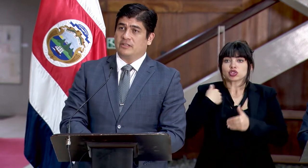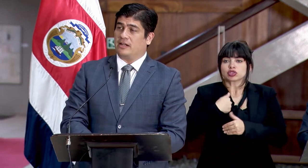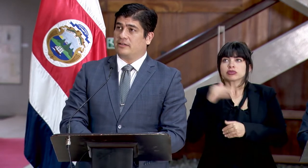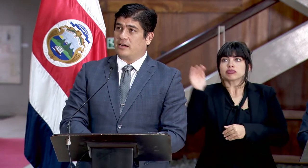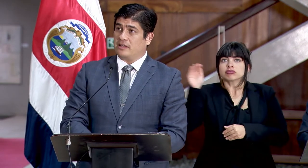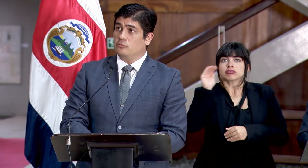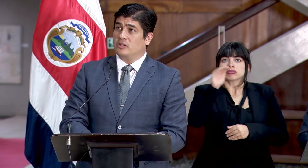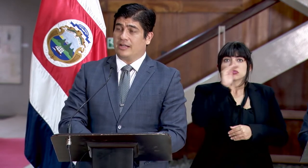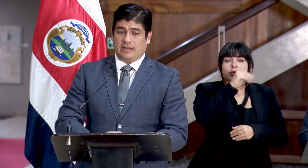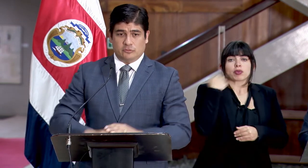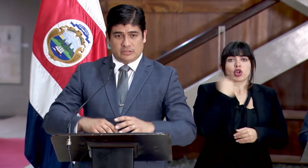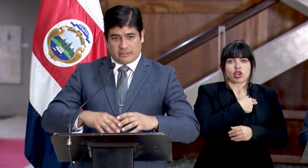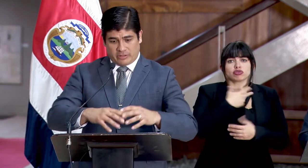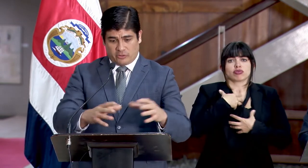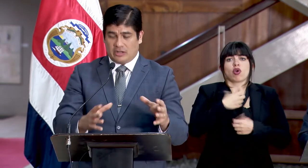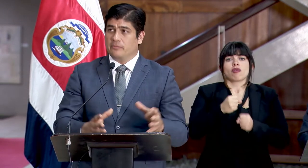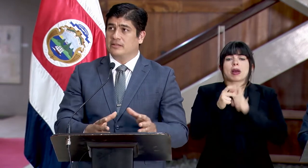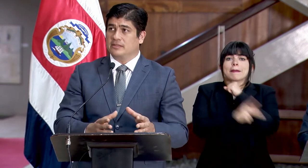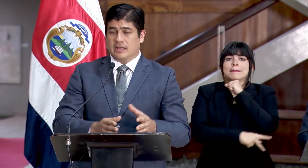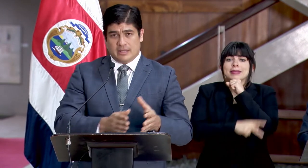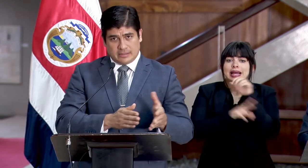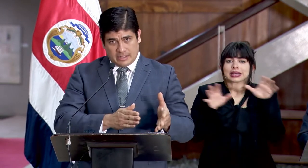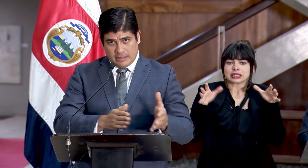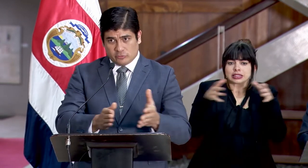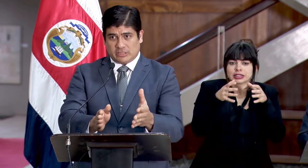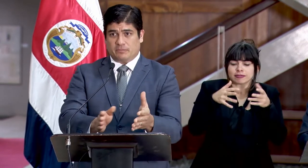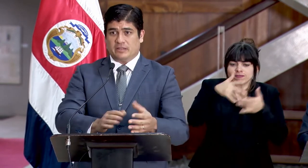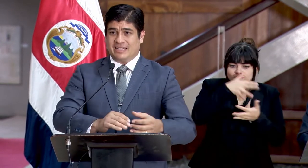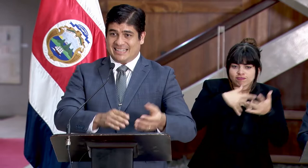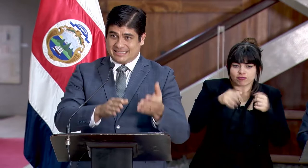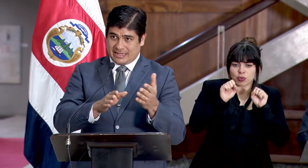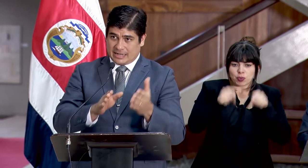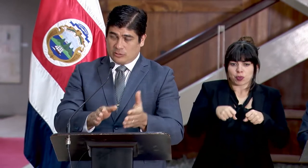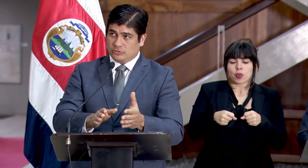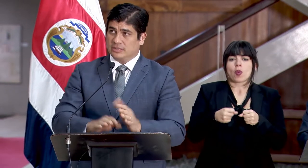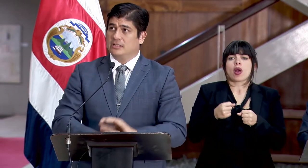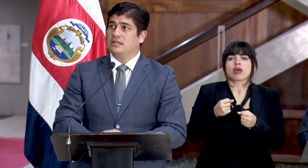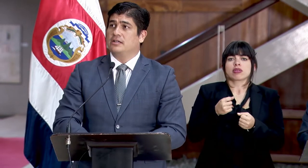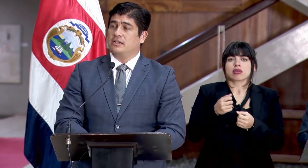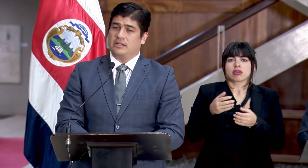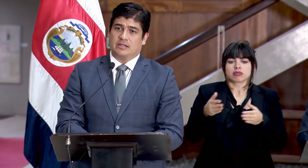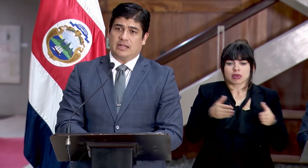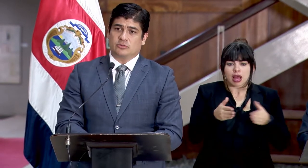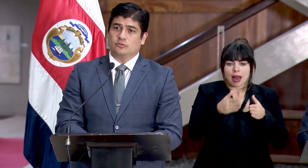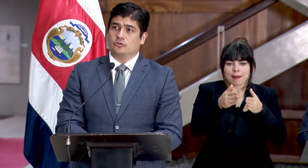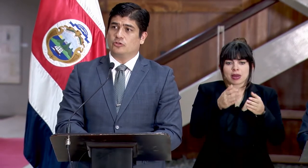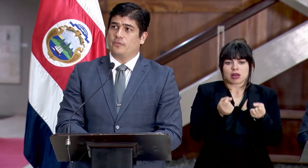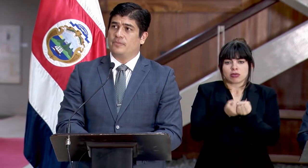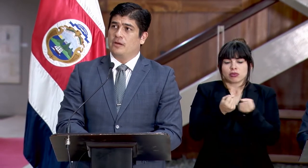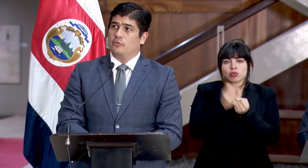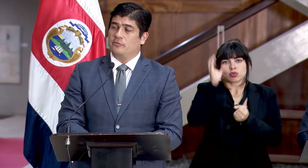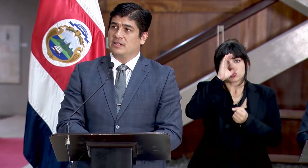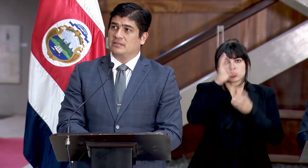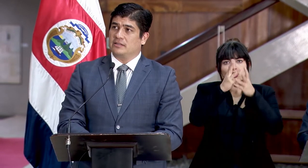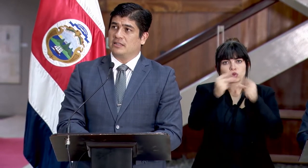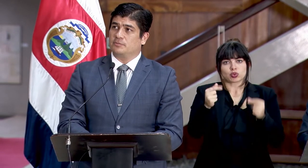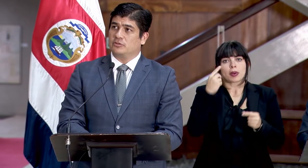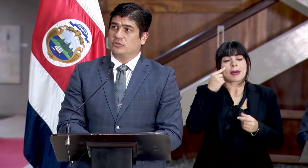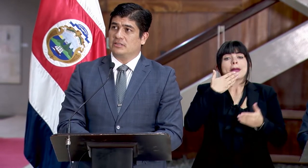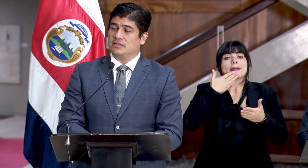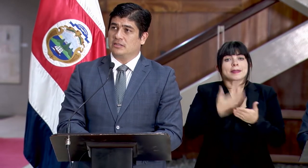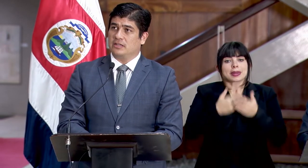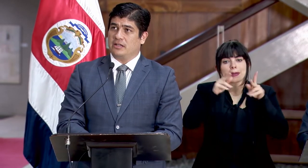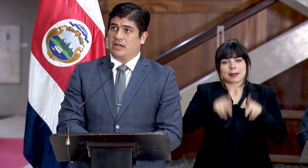en el multilateralismo y creemos que regionalmente tenemos que pedir que se encauce la solución por el bienestar